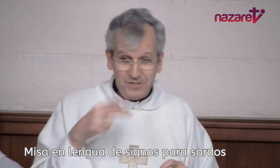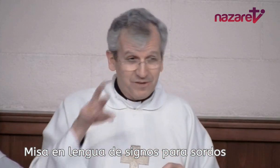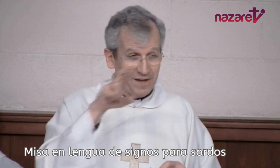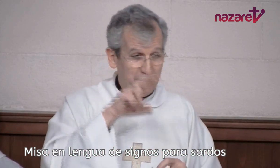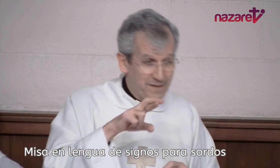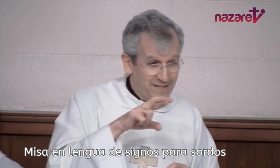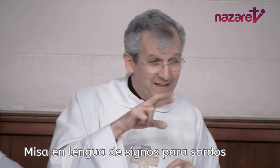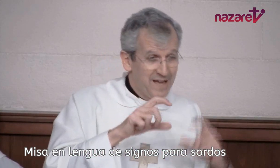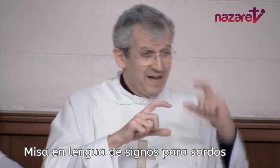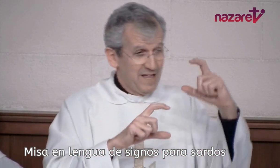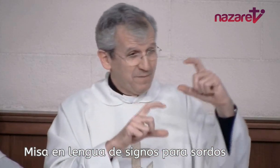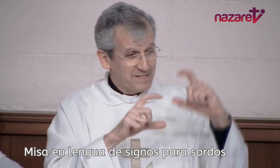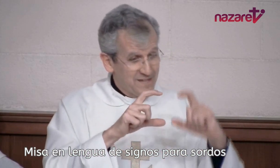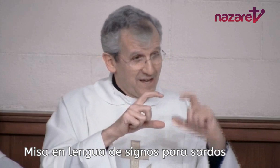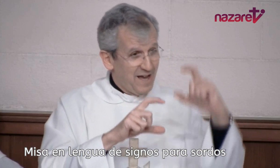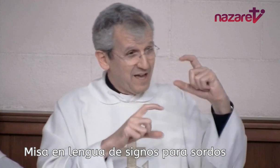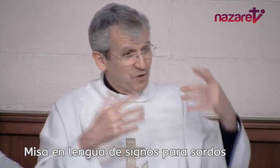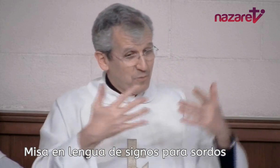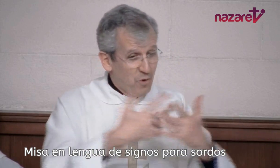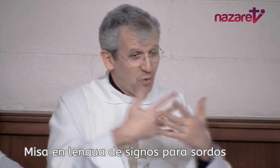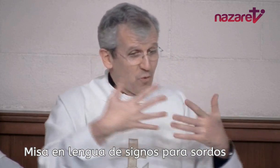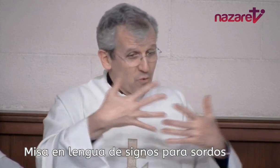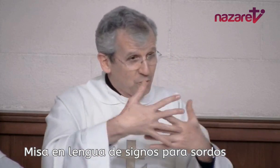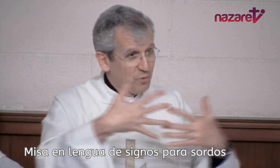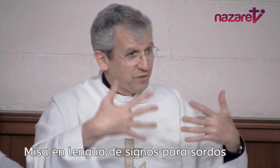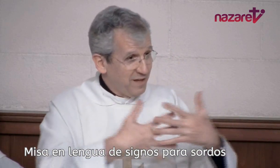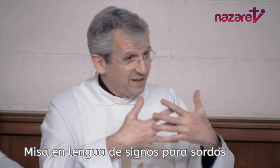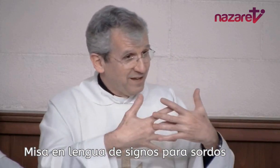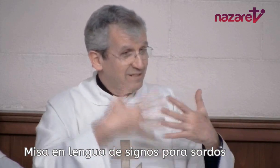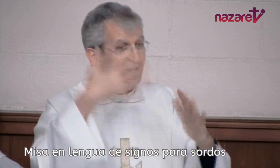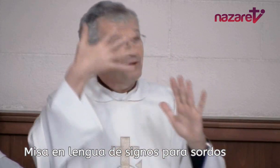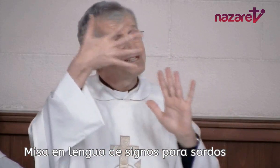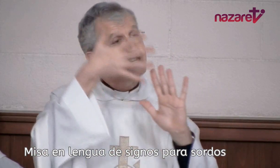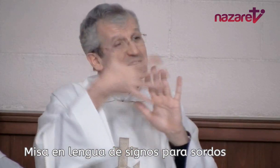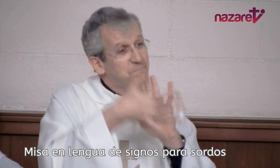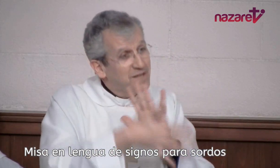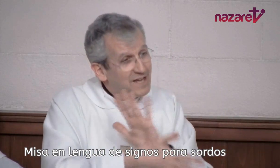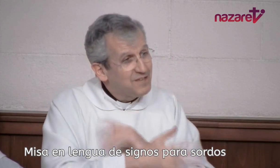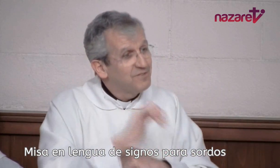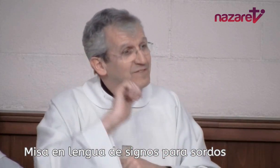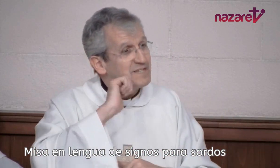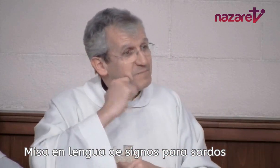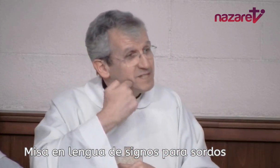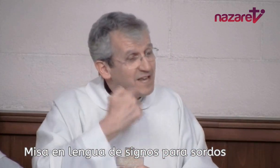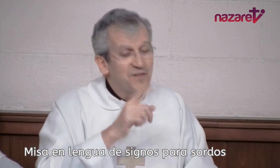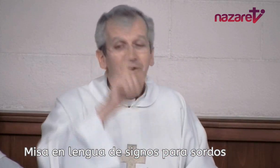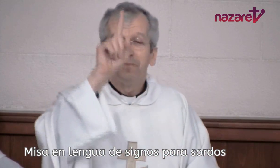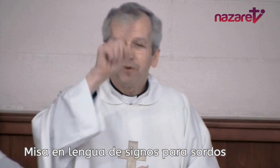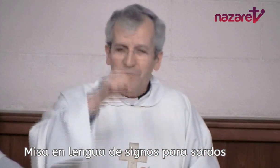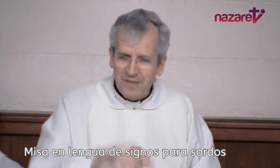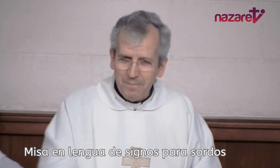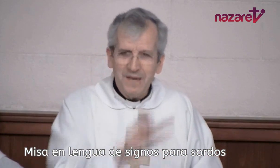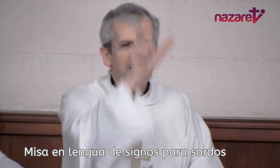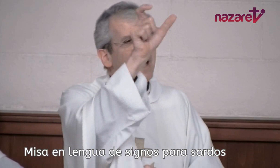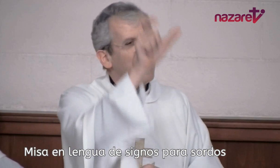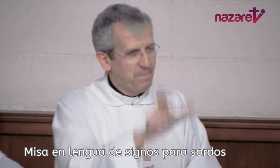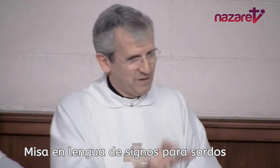visto que repetía. Además, hay como un cruce de lo que es la explicación de ese misterio con también el